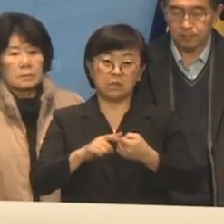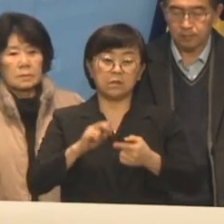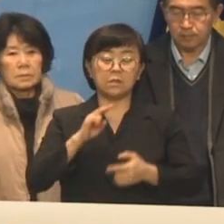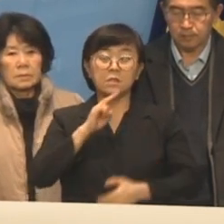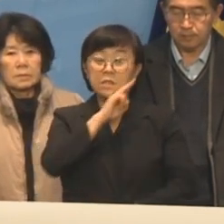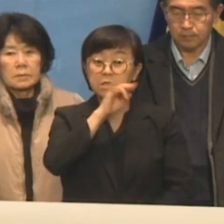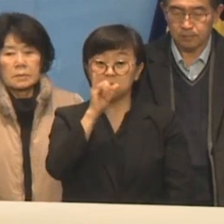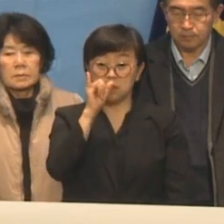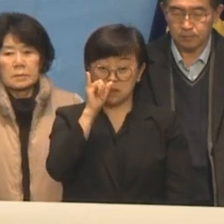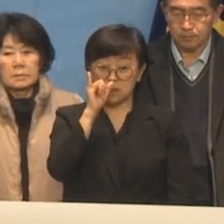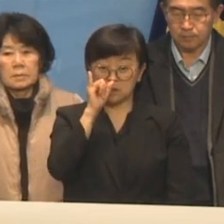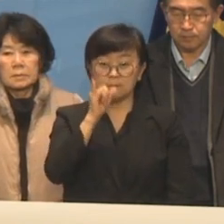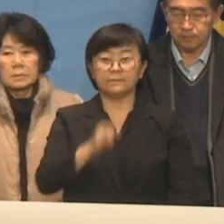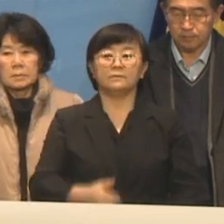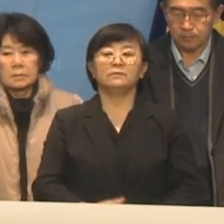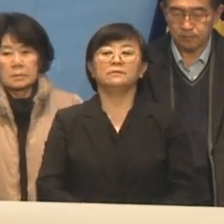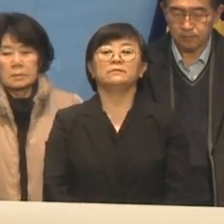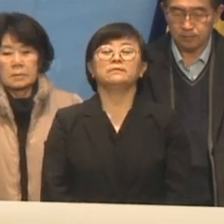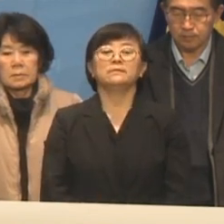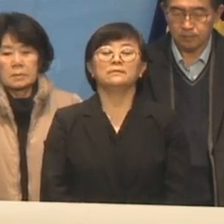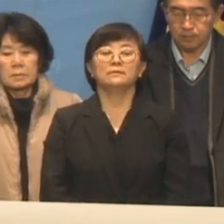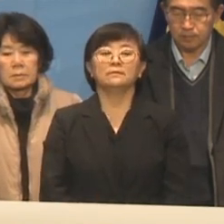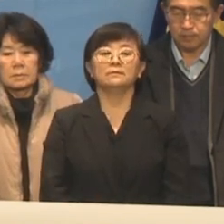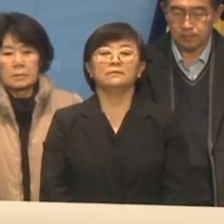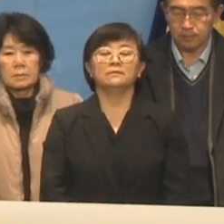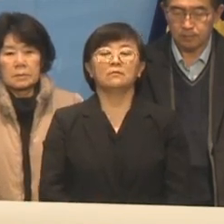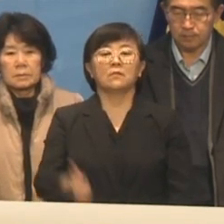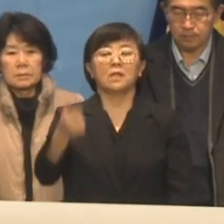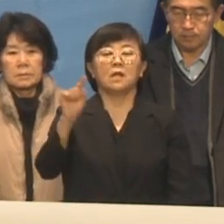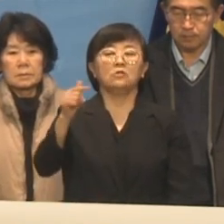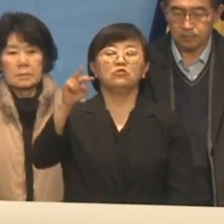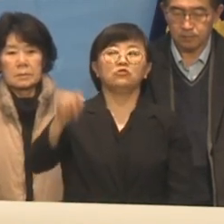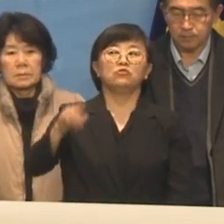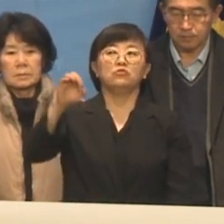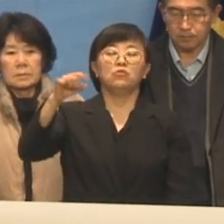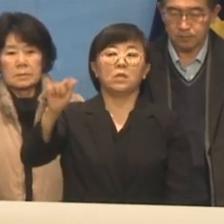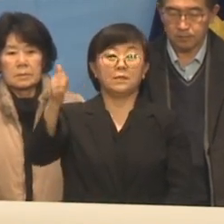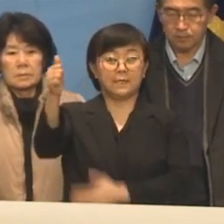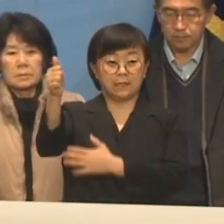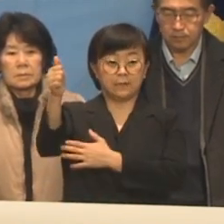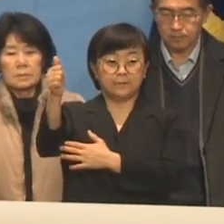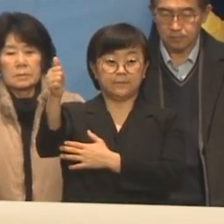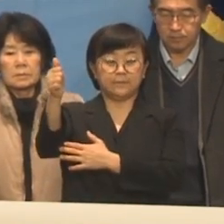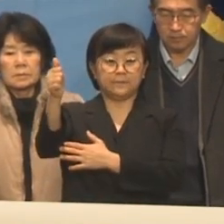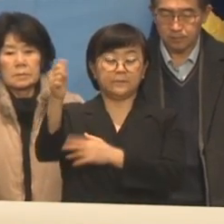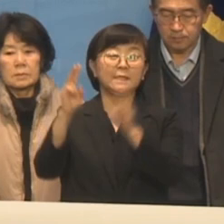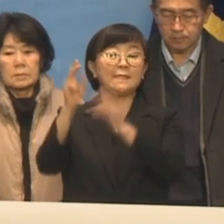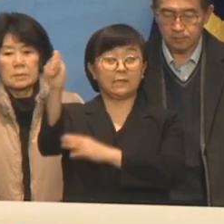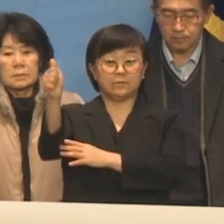들 수밖에 없습니다. 한수원 사장님은